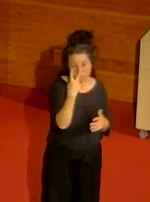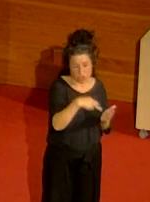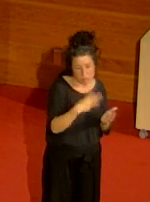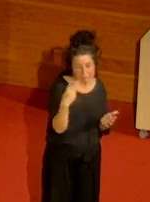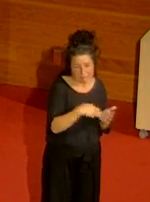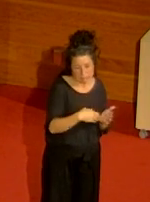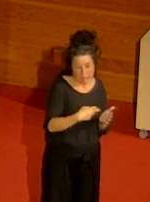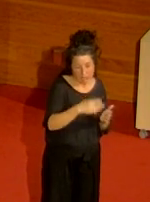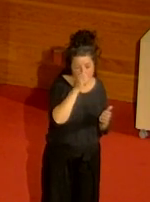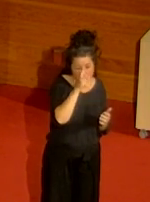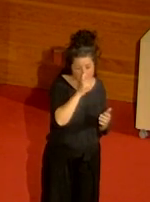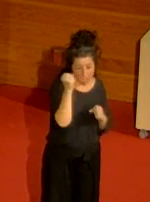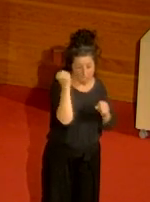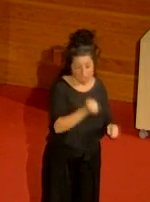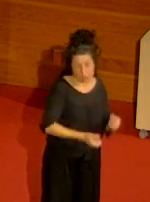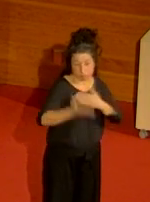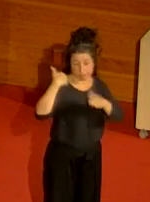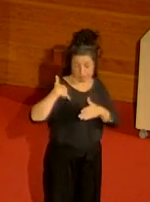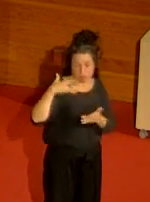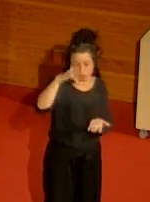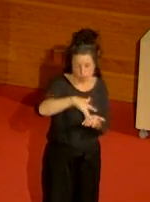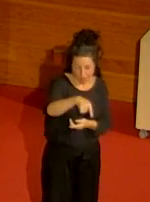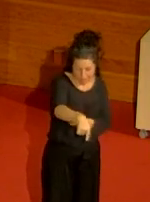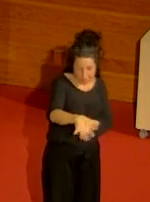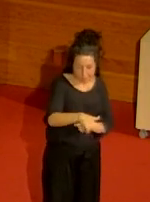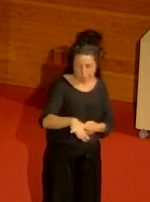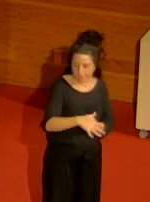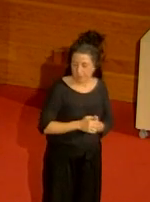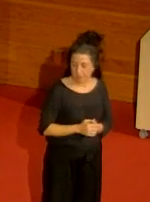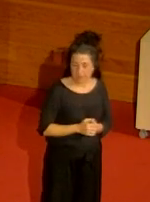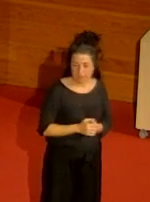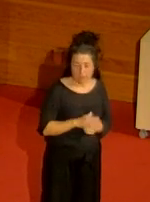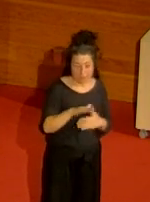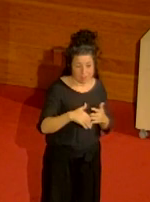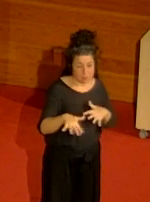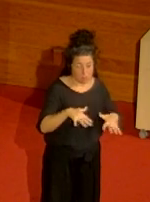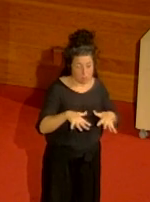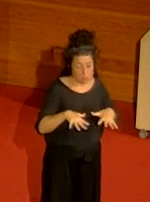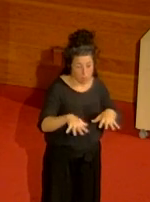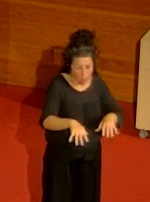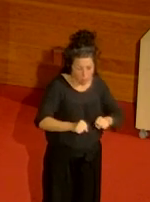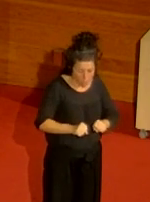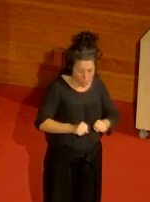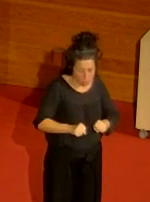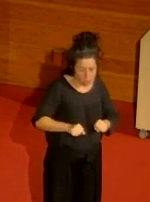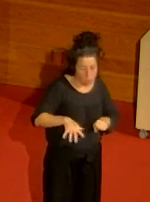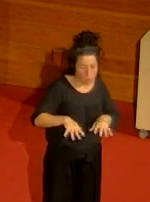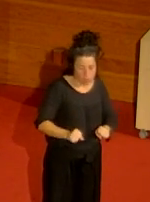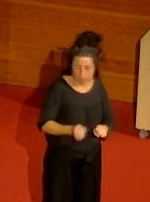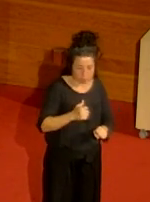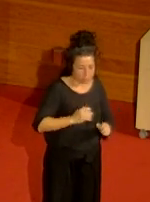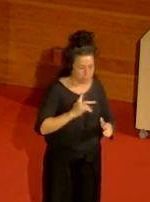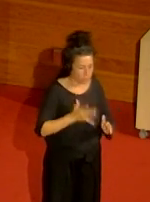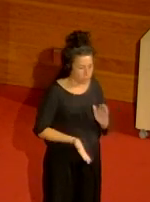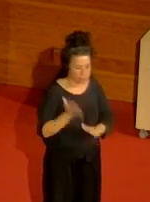Ese es el argumento con el que el movimiento colono que ocupa incluso cisjordania no quiere irse de ahí que es decir Somos ellos